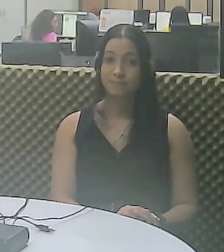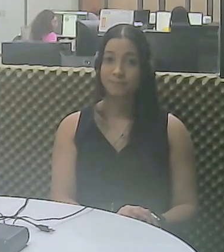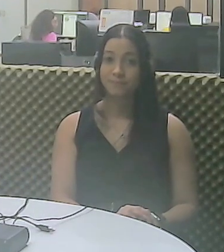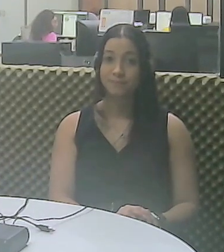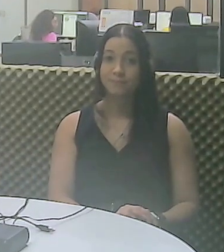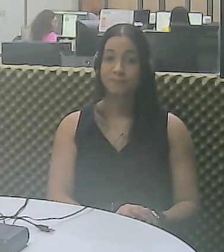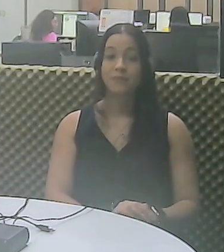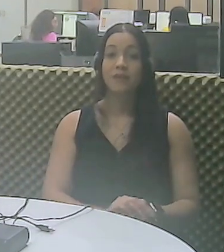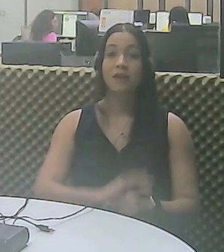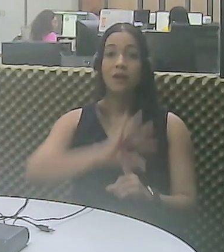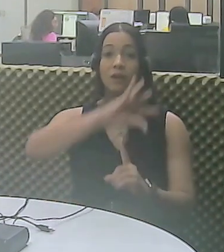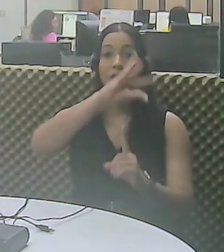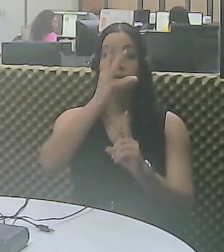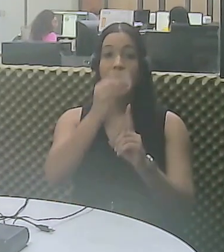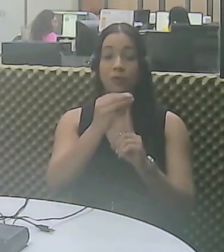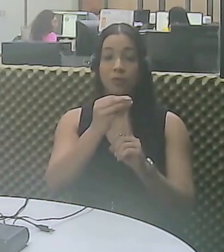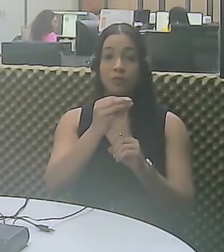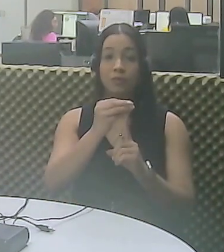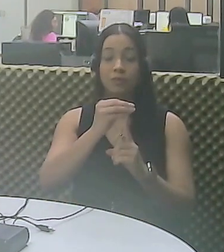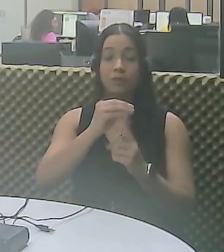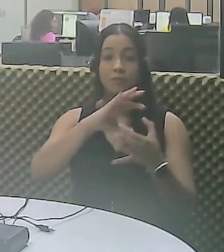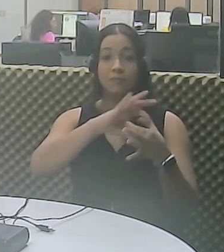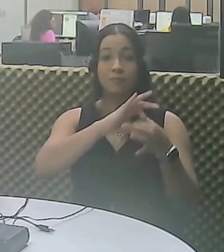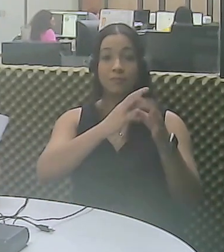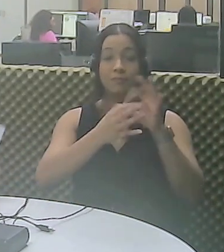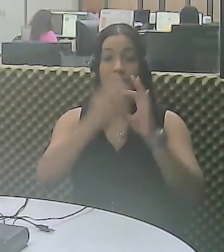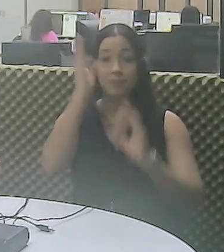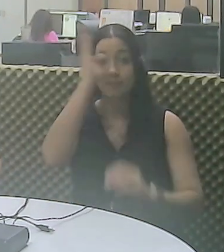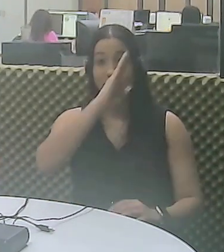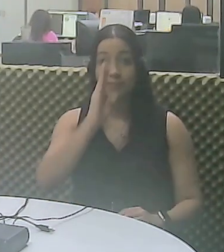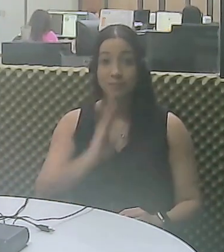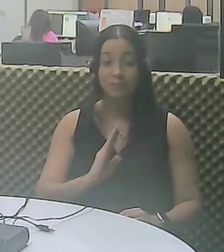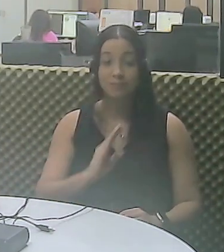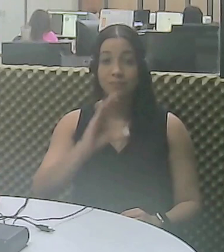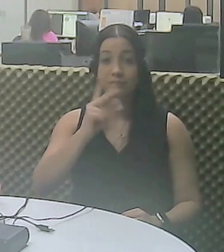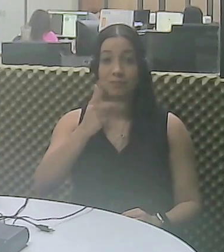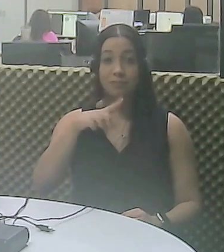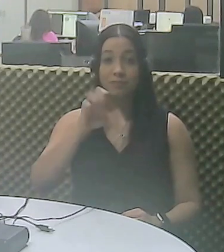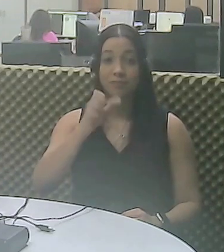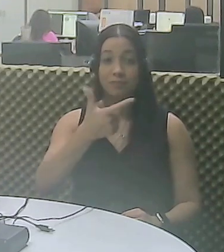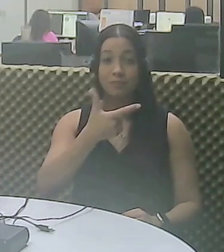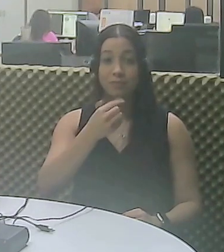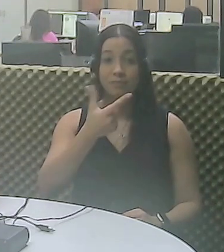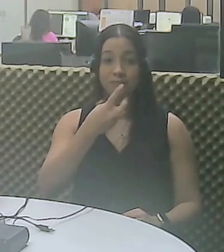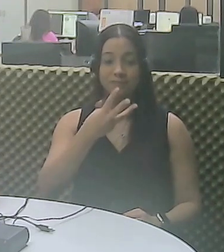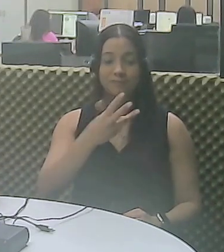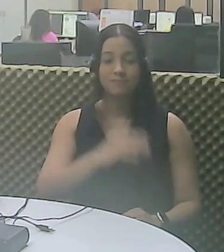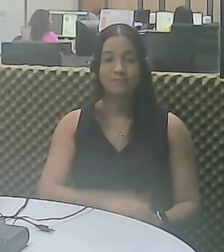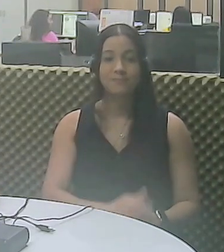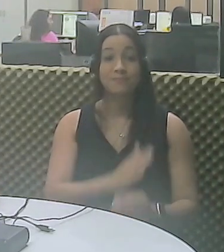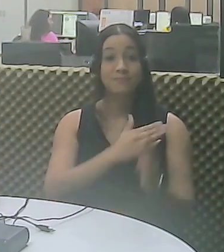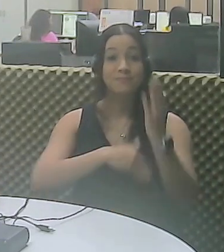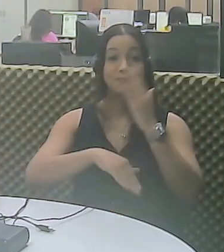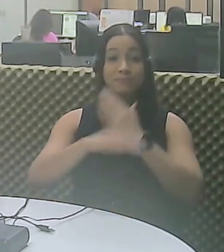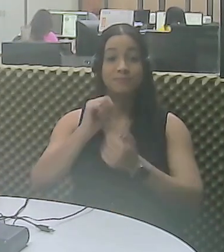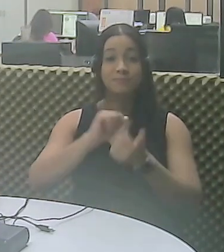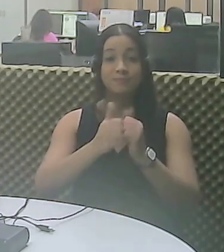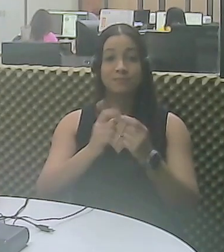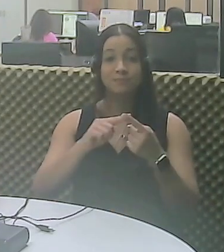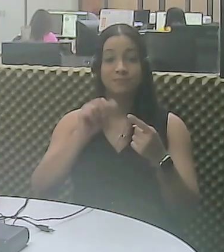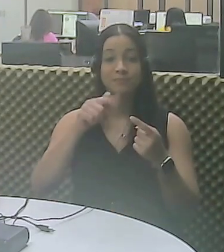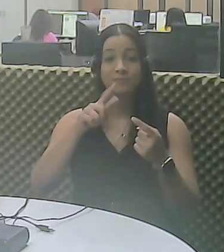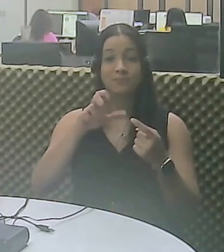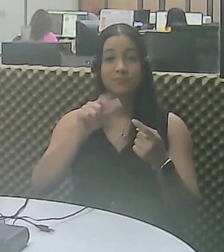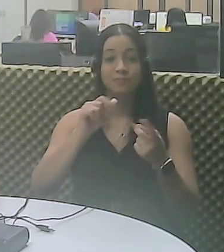Para-atletas da prefeitura e parceiros integram seleção brasileira no Chile 2023. Os para-atletas Ângela